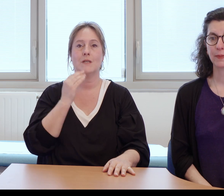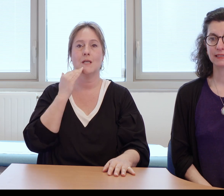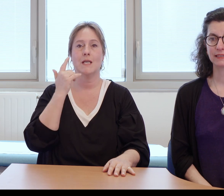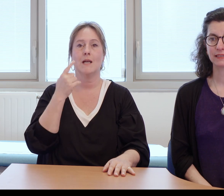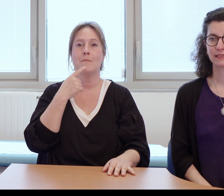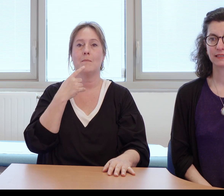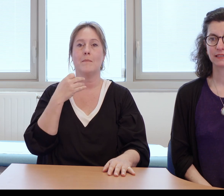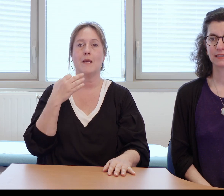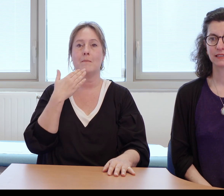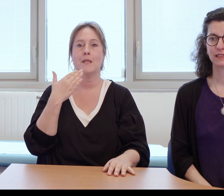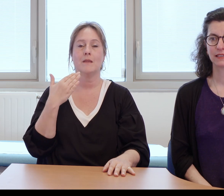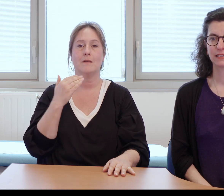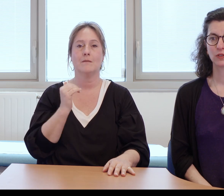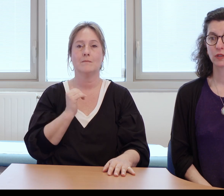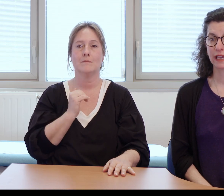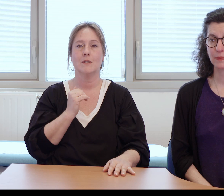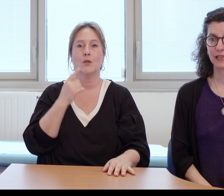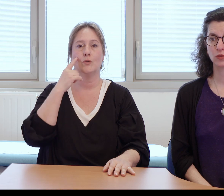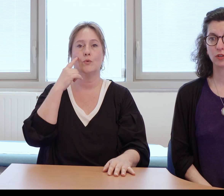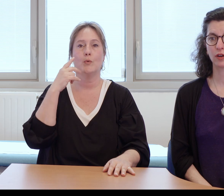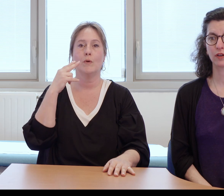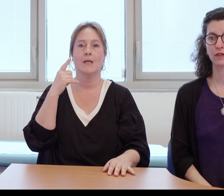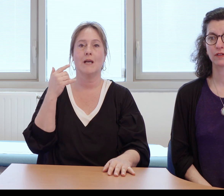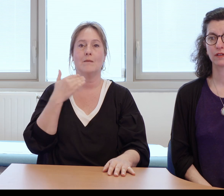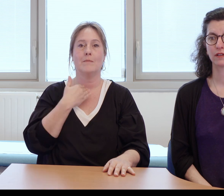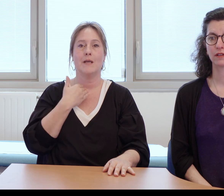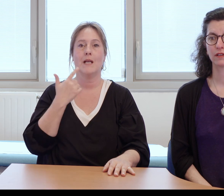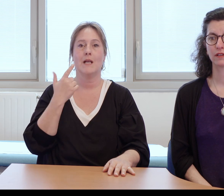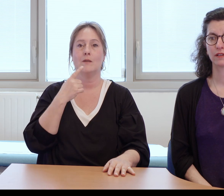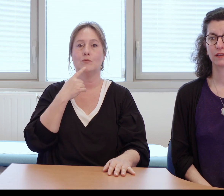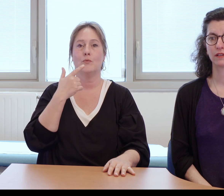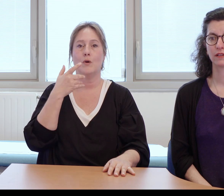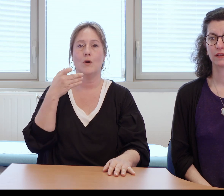ils permettent de calmer la douleur,